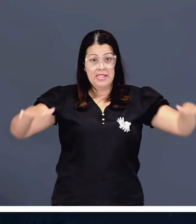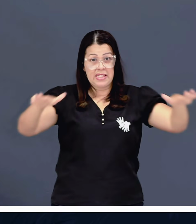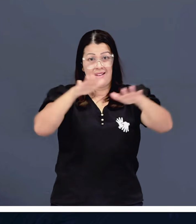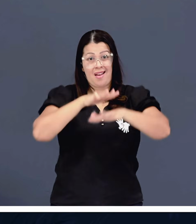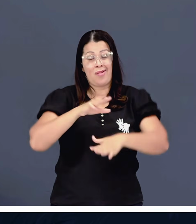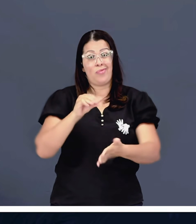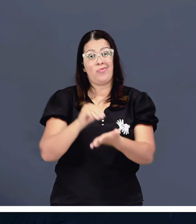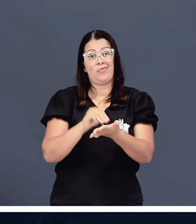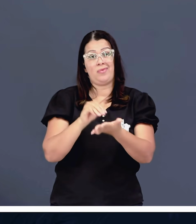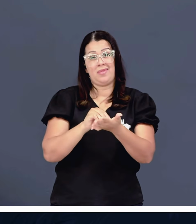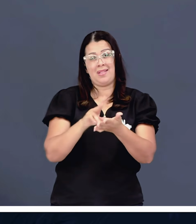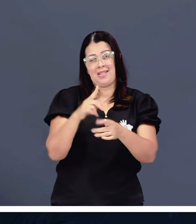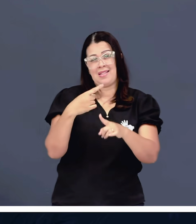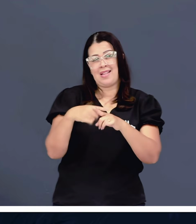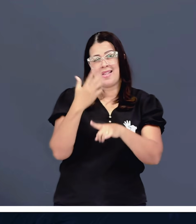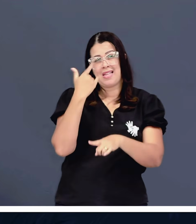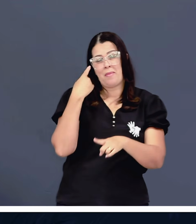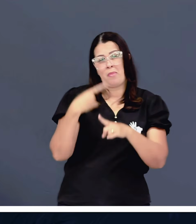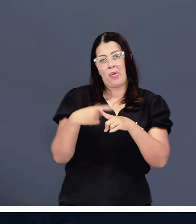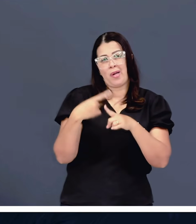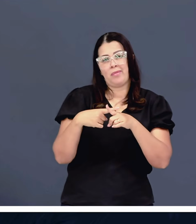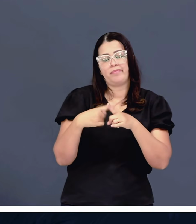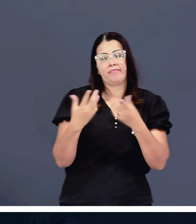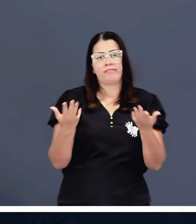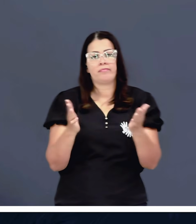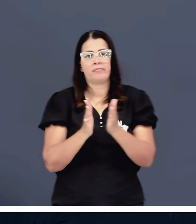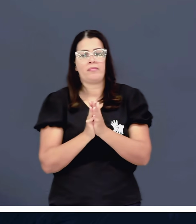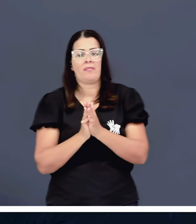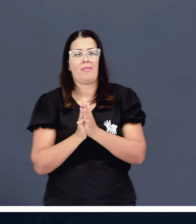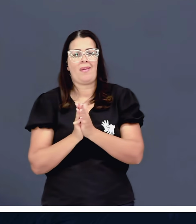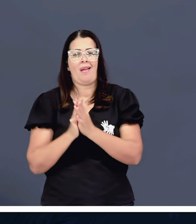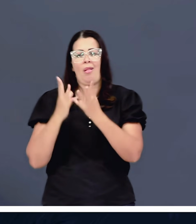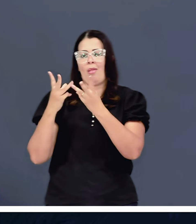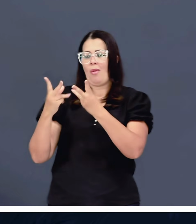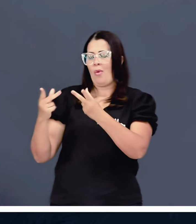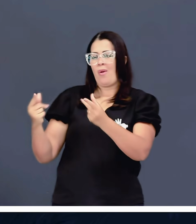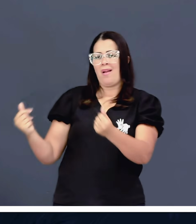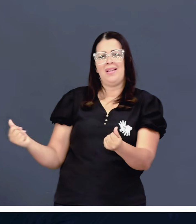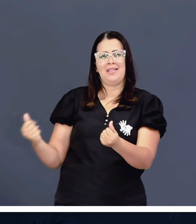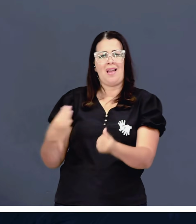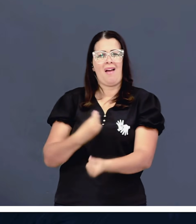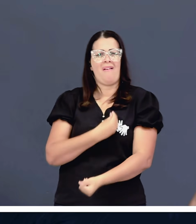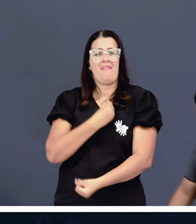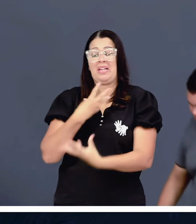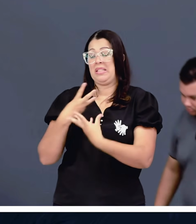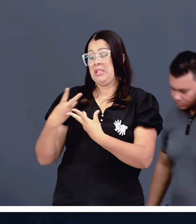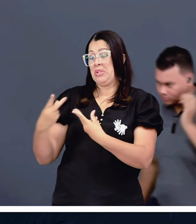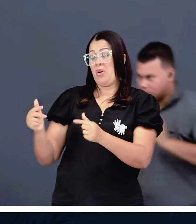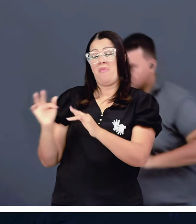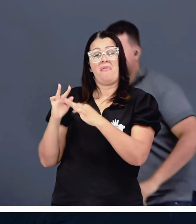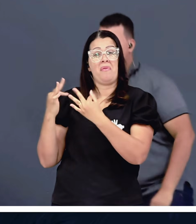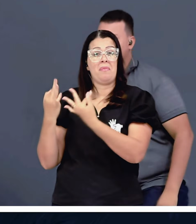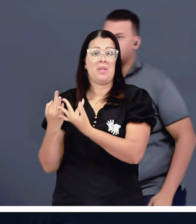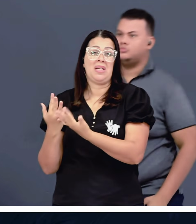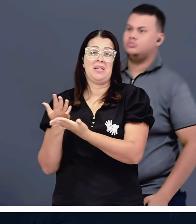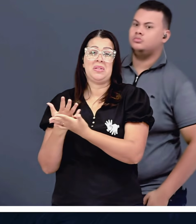gente? Uma mentalidade de escassez destrói a vida, destrói uma